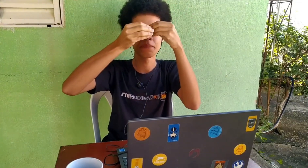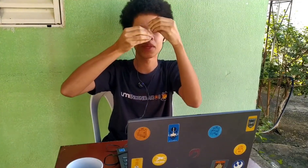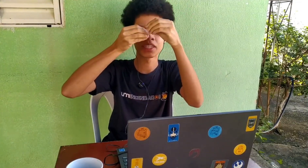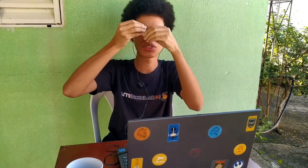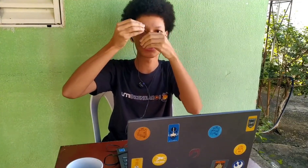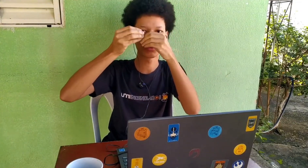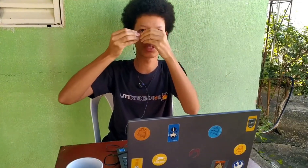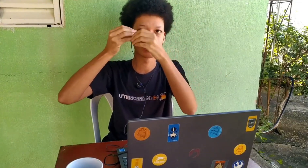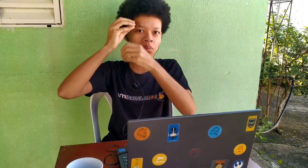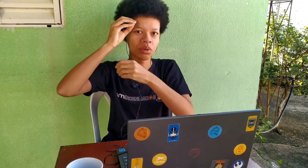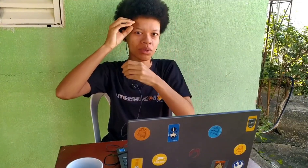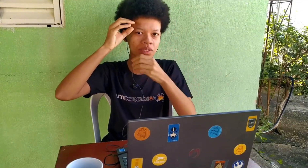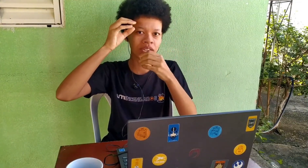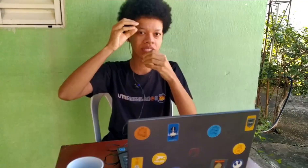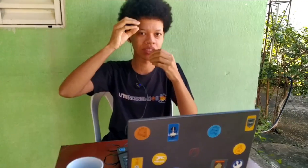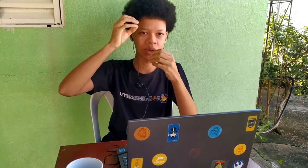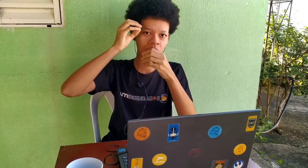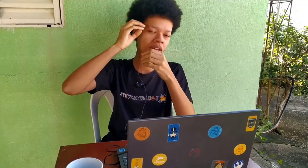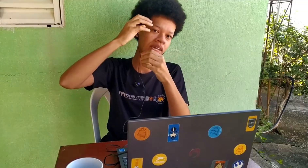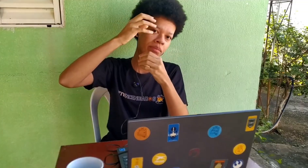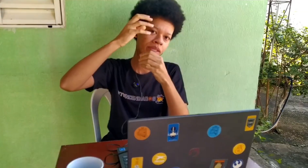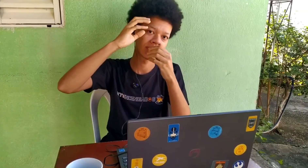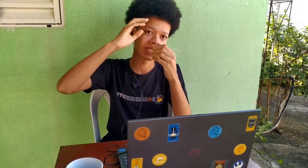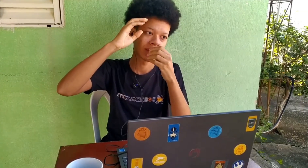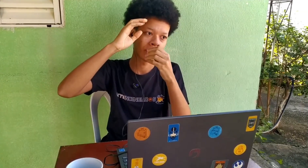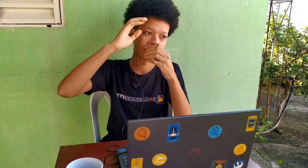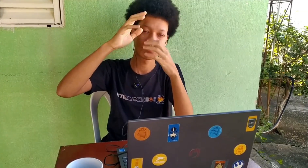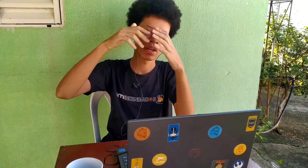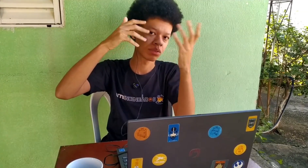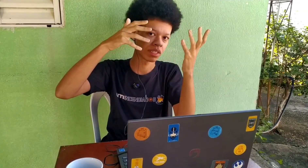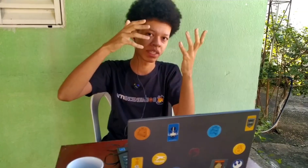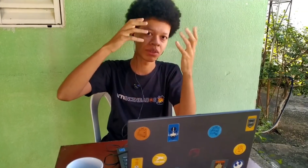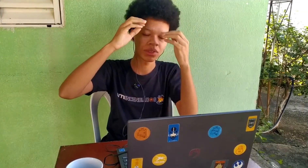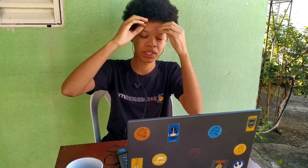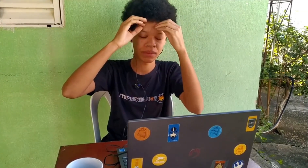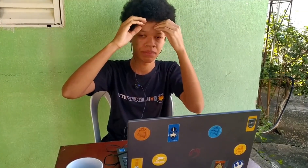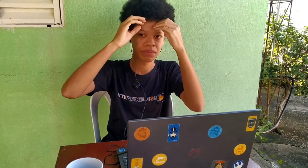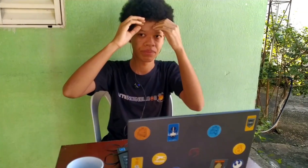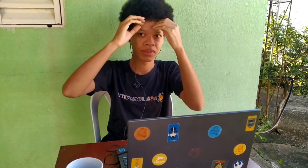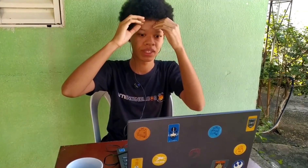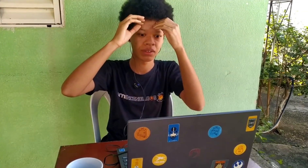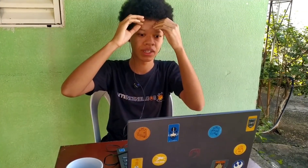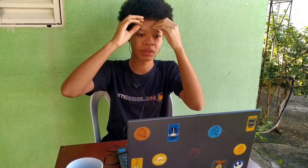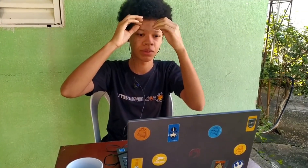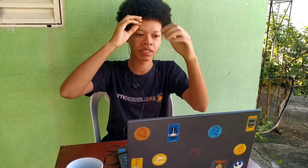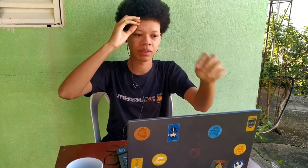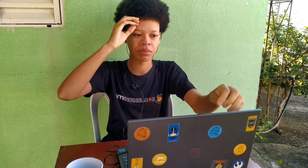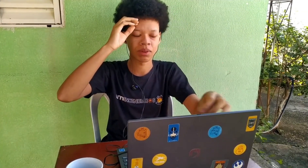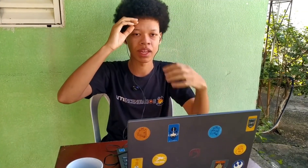a estrutura do português ou da Libras para outra língua, né? Então aqui, por exemplo,